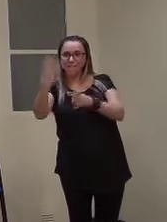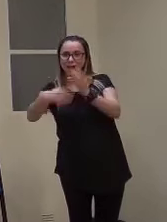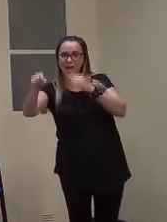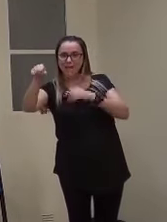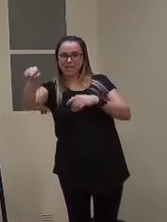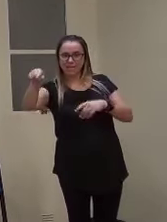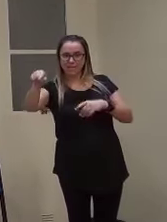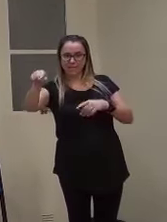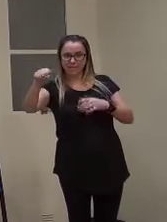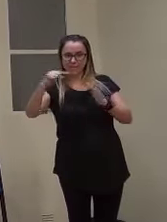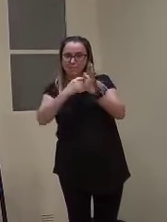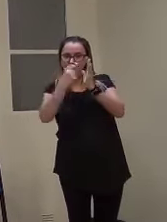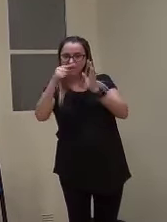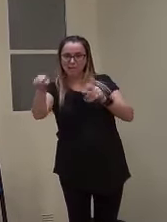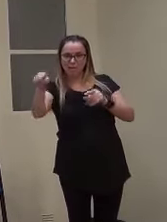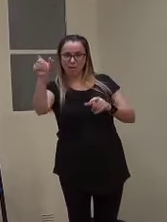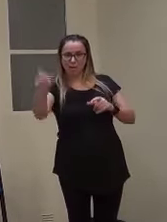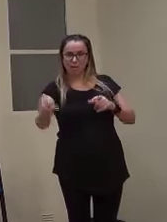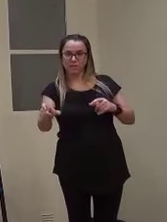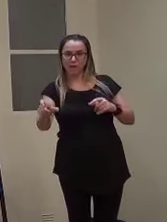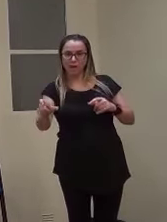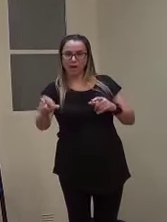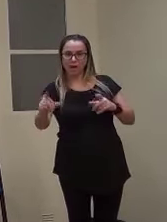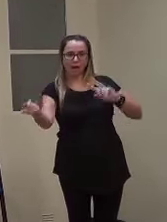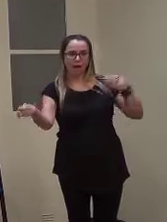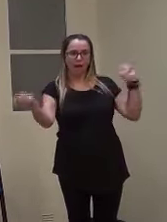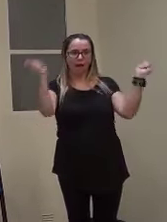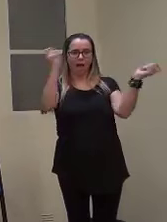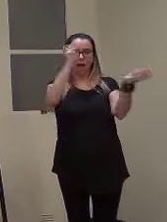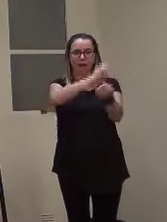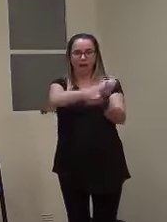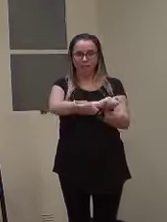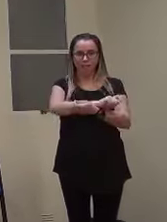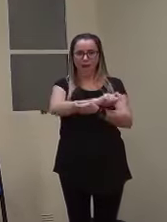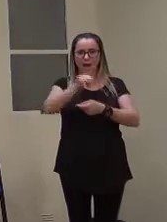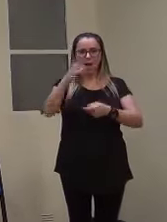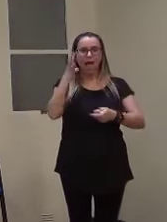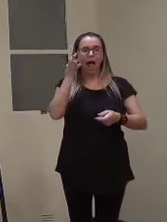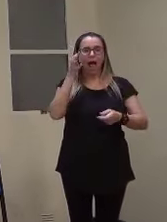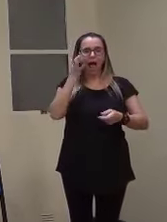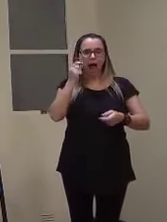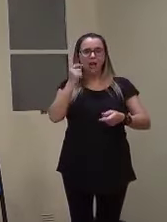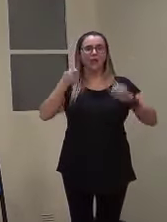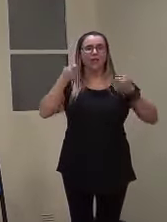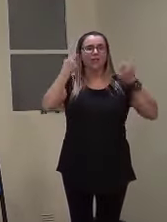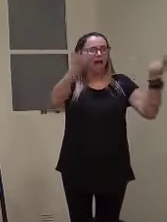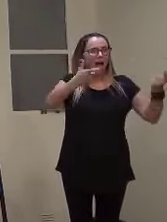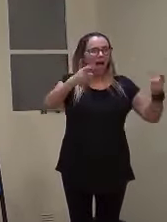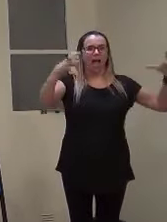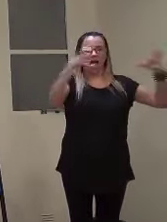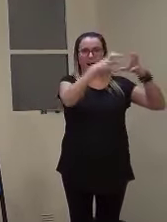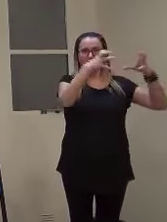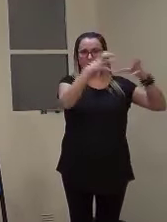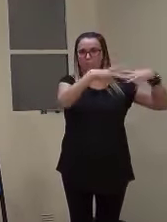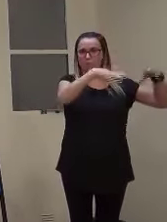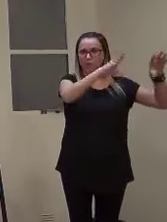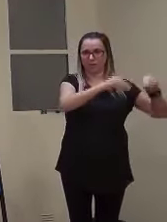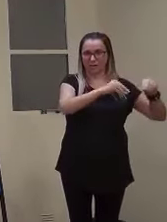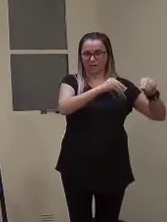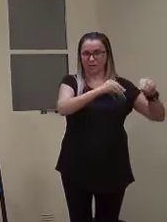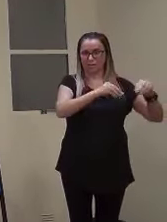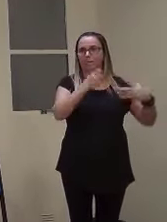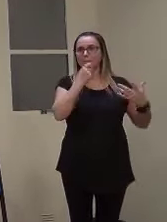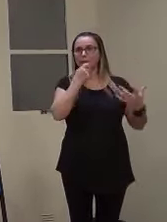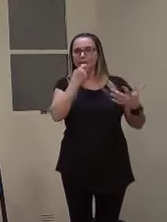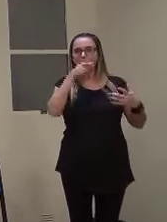decepción y se convierte en una excepcionalidad que aporta al grupo en este caso